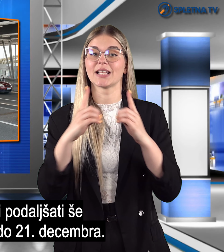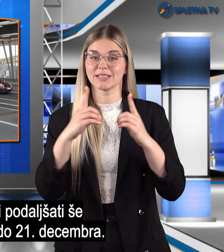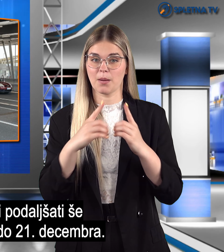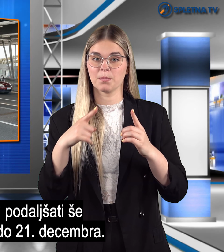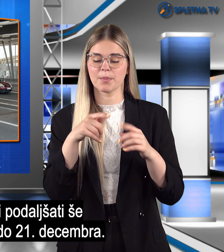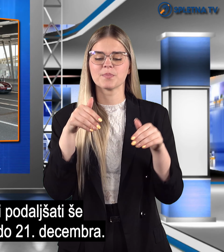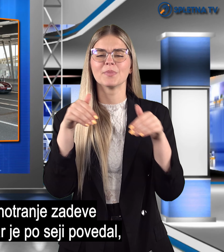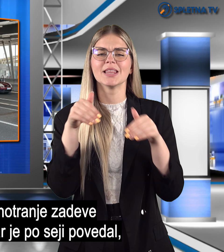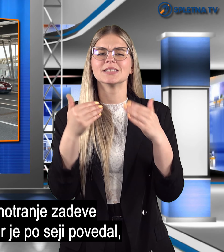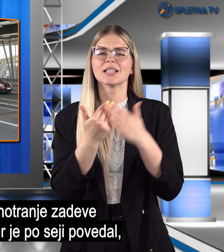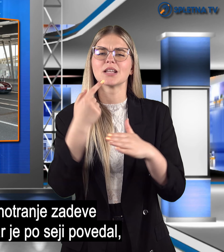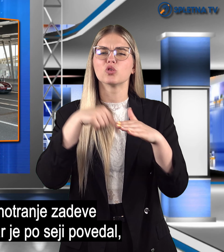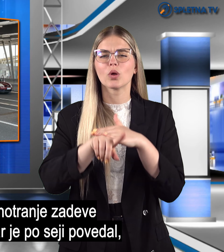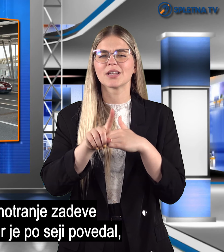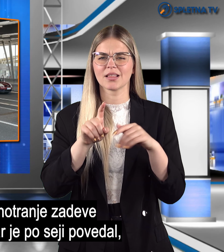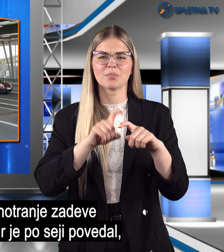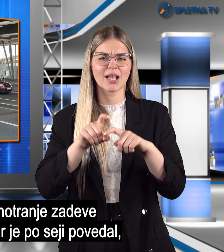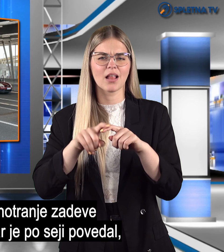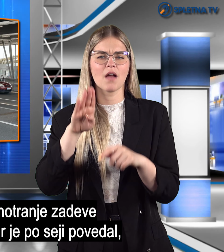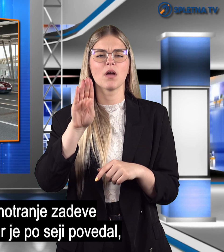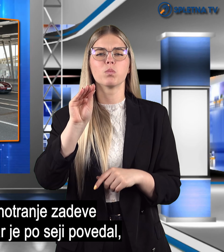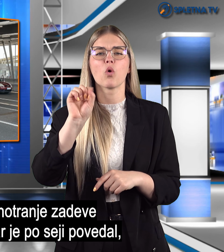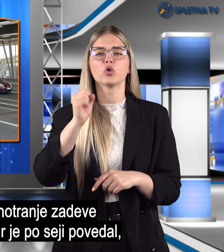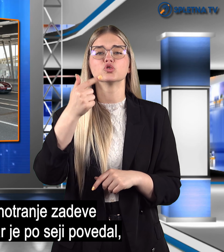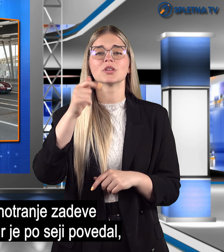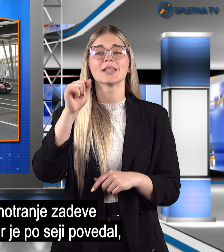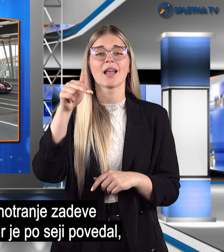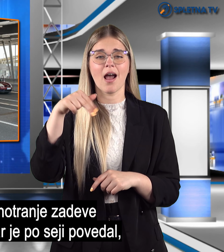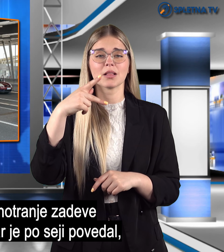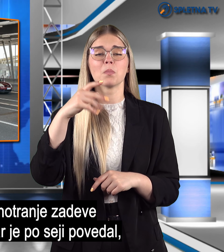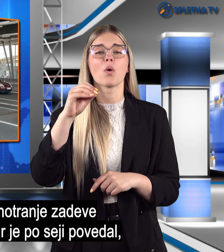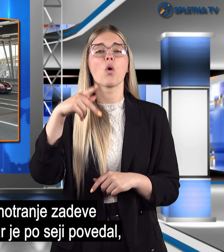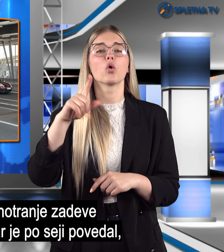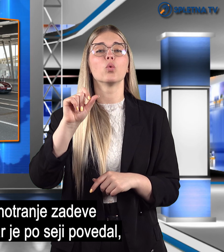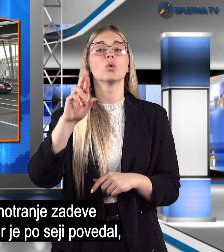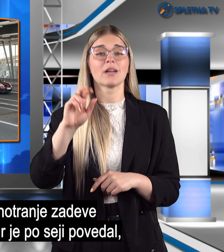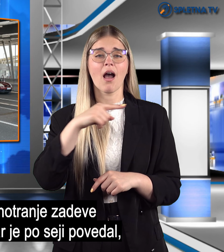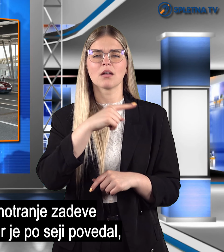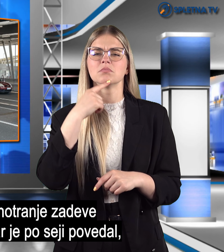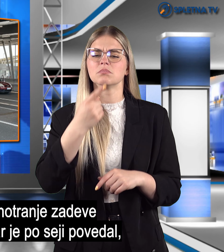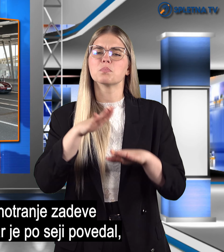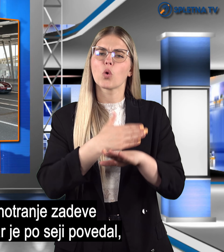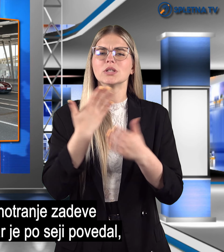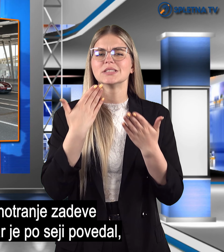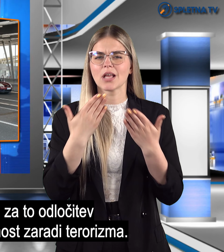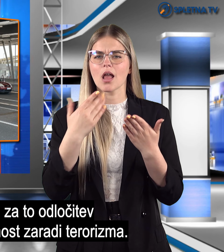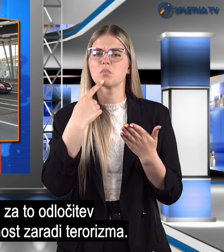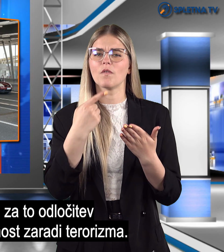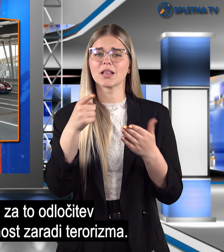21. decembra. Minister za notranje zadeve Boštjan Poklukar je po seji povedal, da je razlog za to